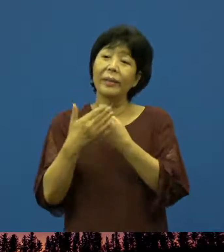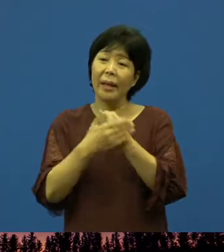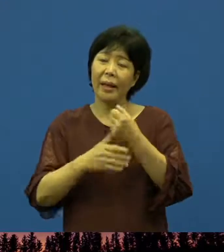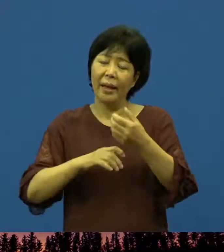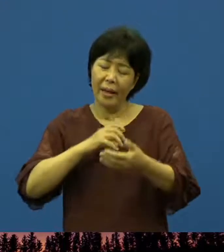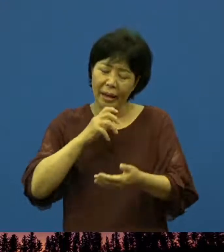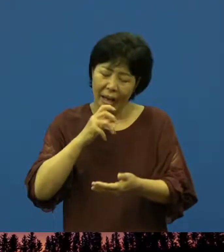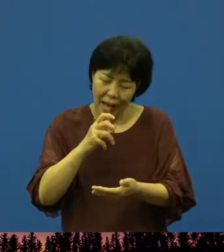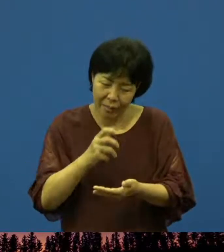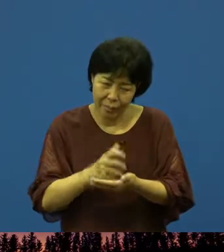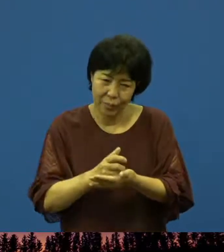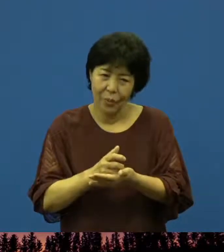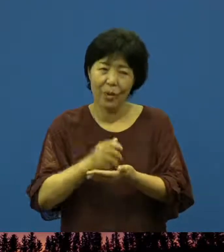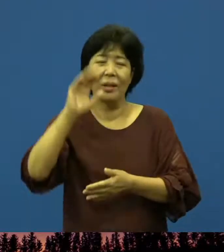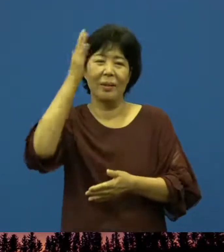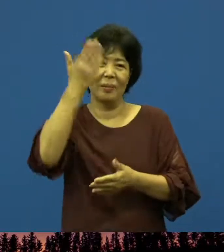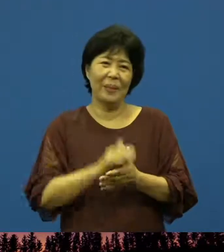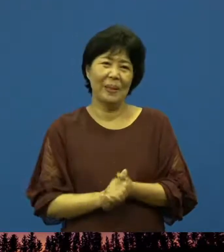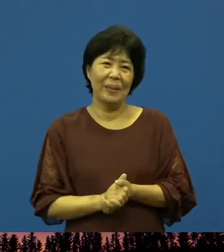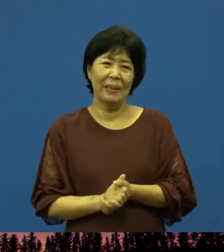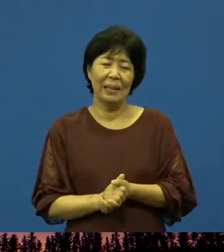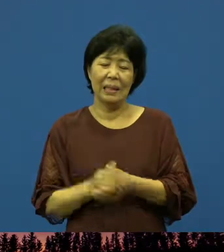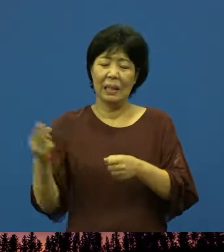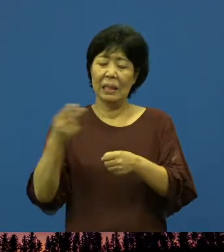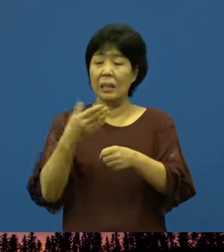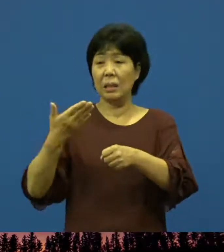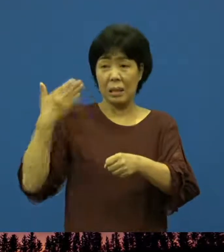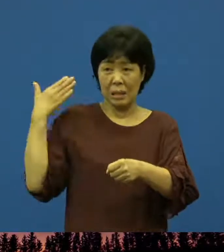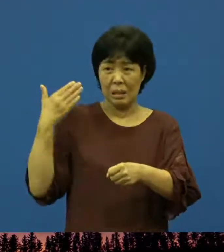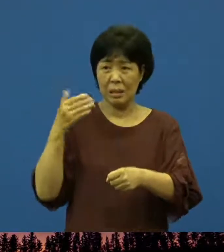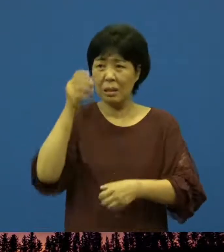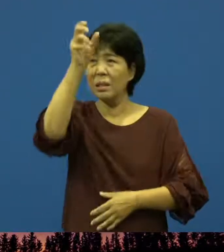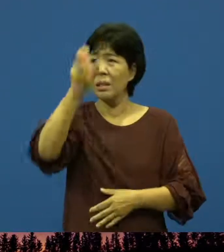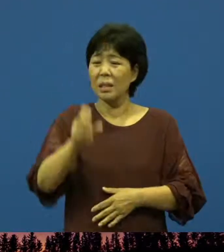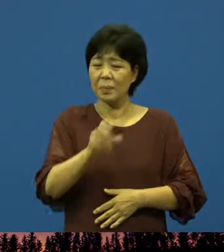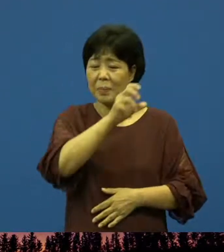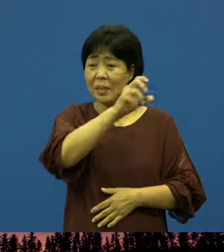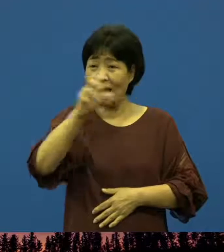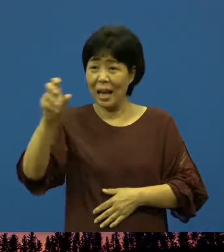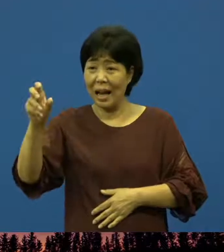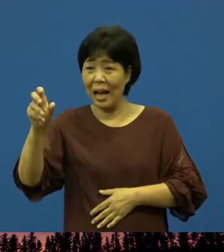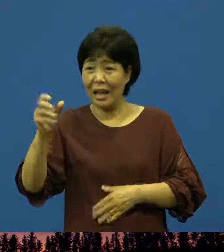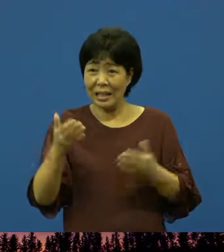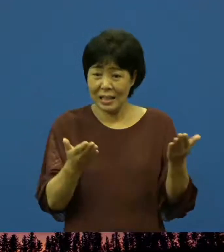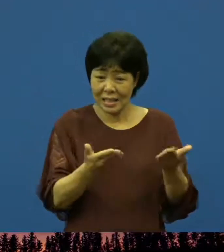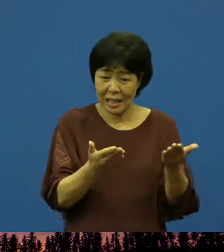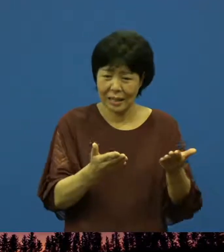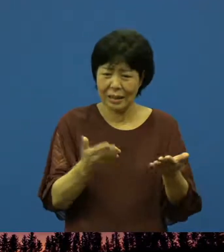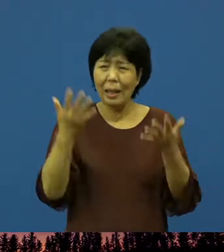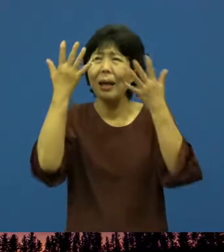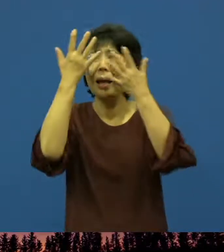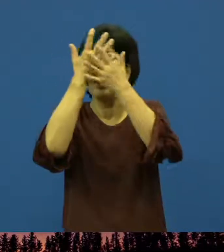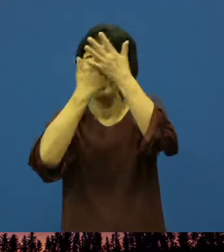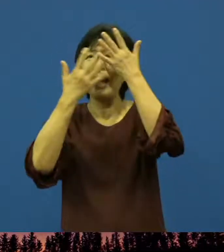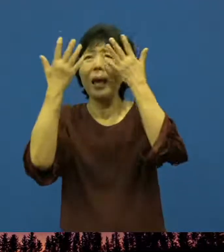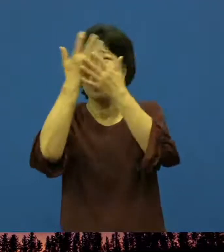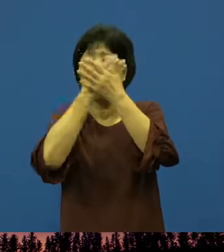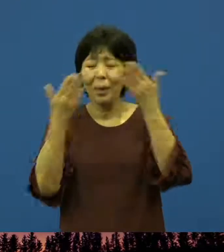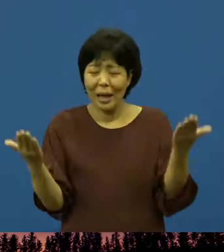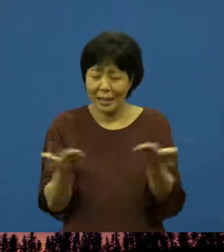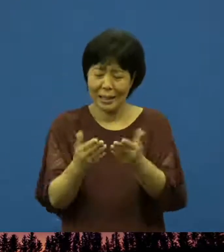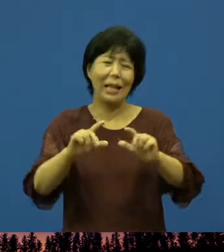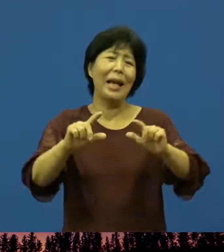사건. 그래서 2000년 전의 십자가 사건이 멀리 있는 추상적인 이론이 아니고 철학이 아니고